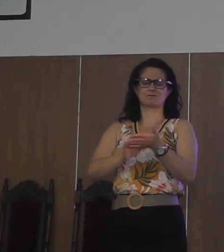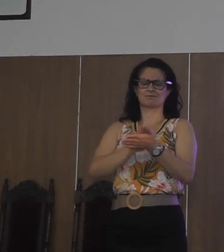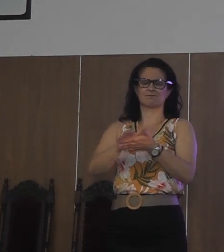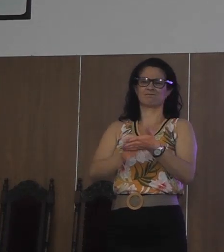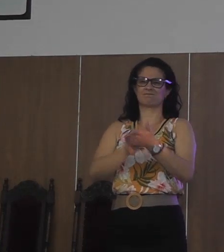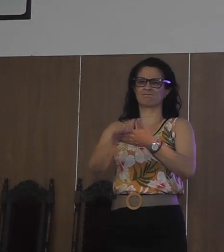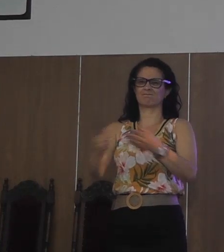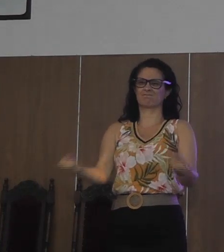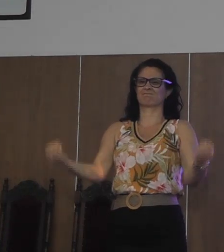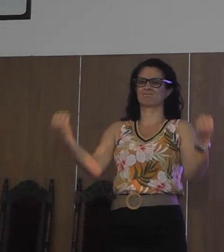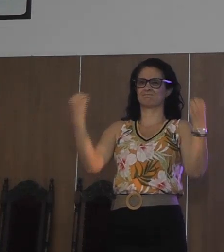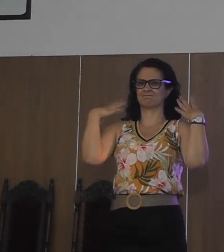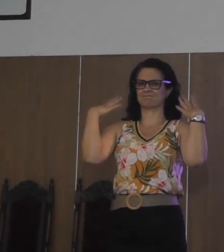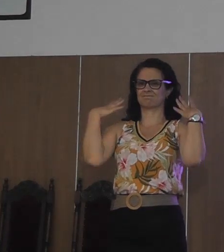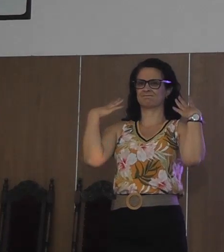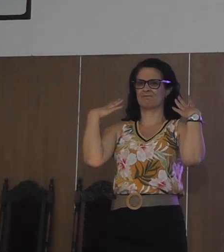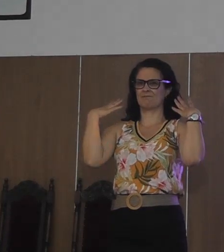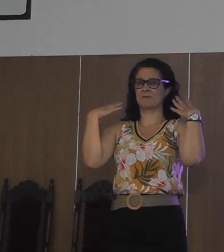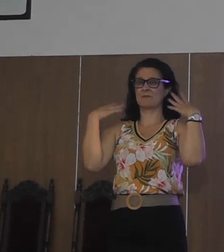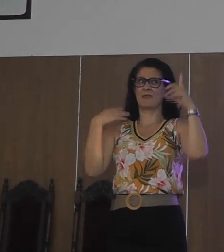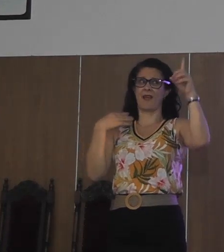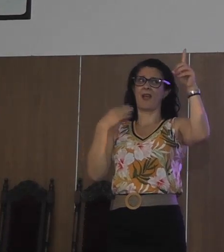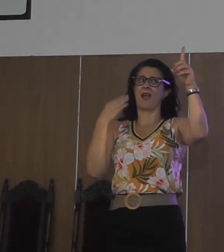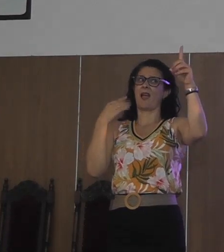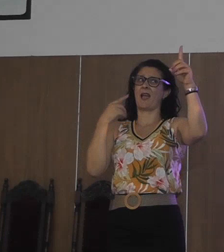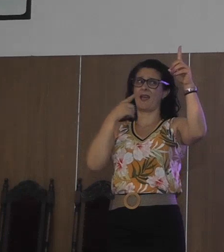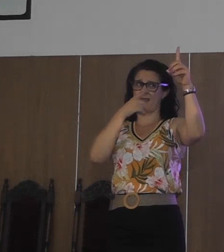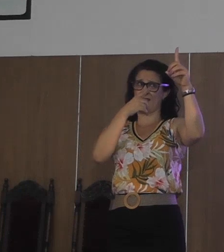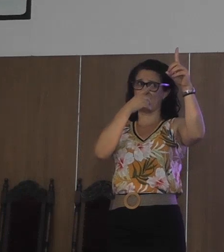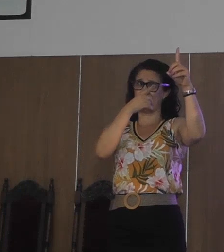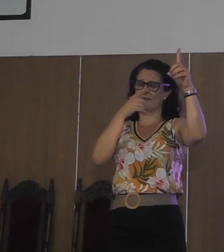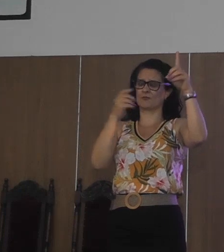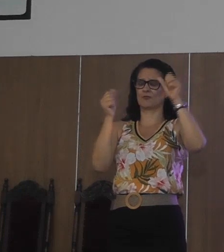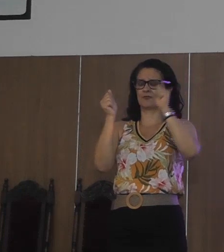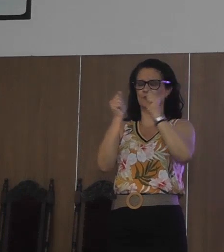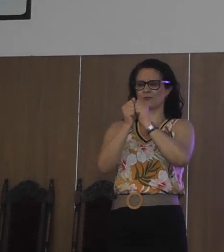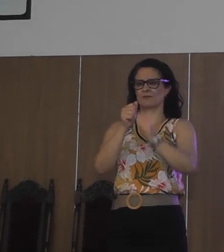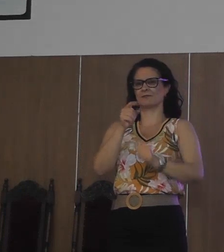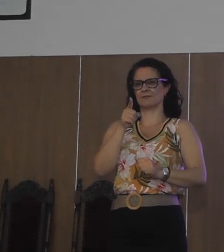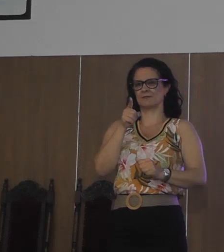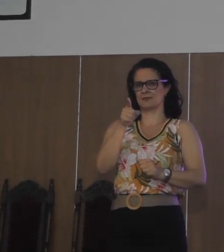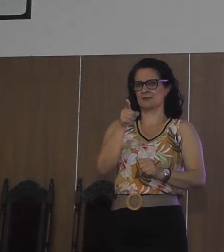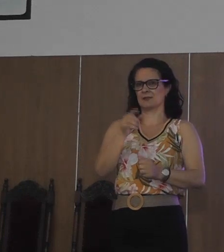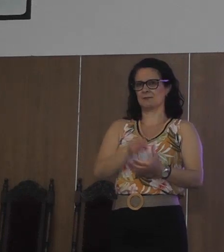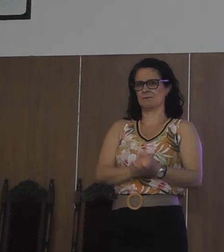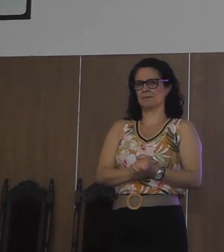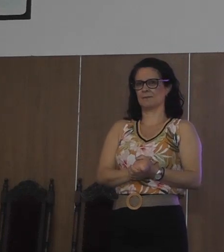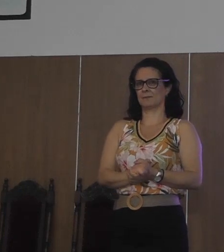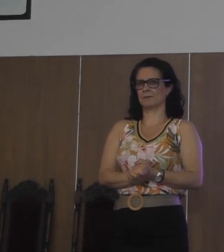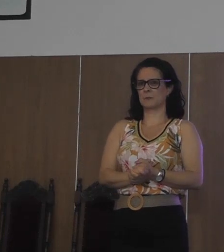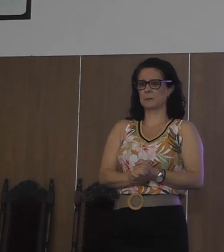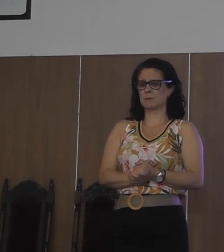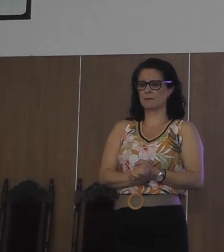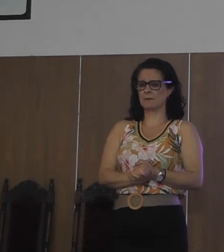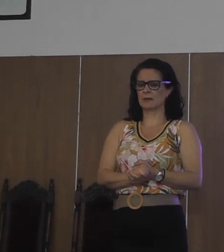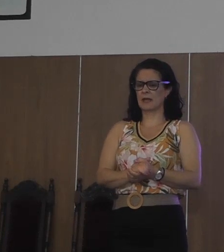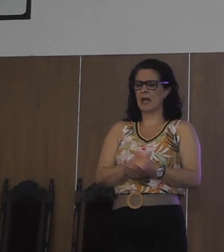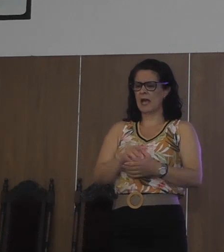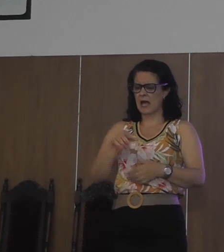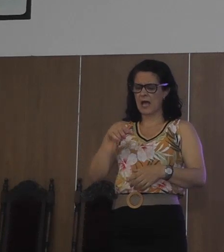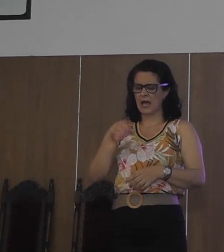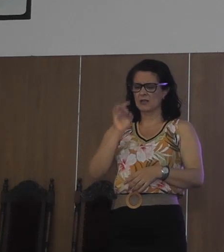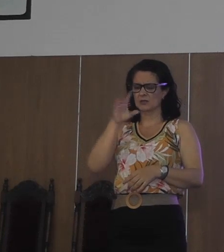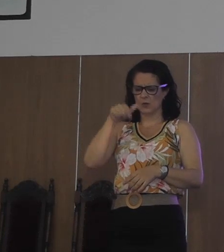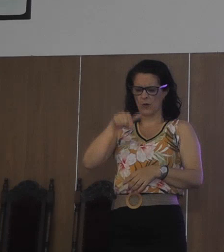Josué. Eu, Senhor teu Deus, serei contigo. Não só aqui na terra de Canaã, não. Eu